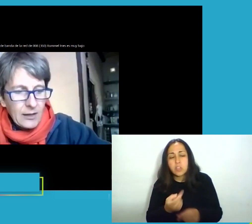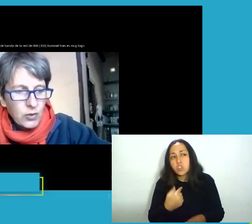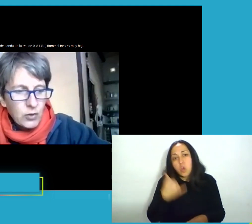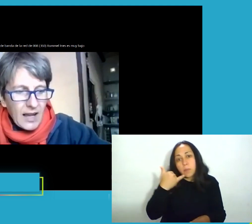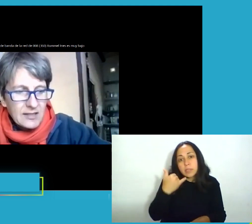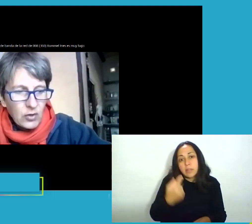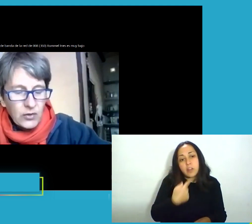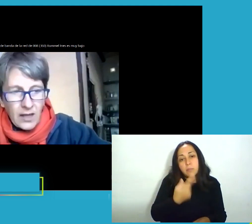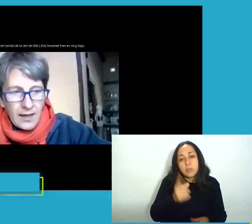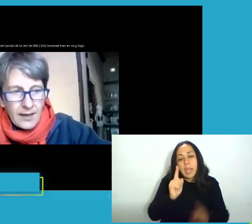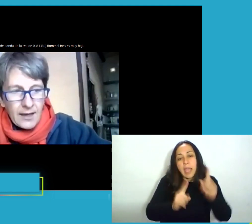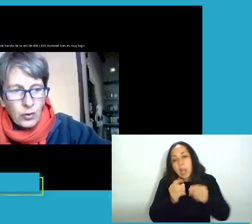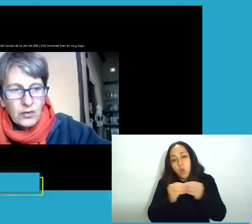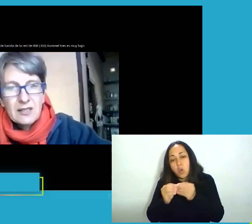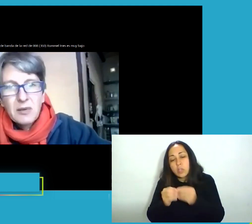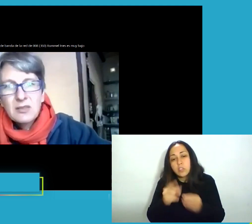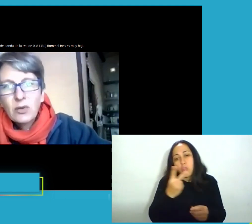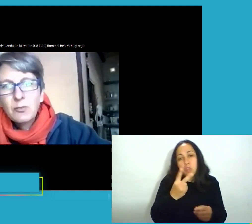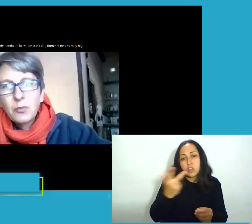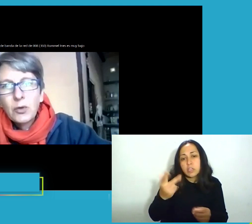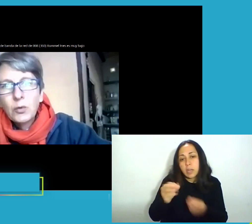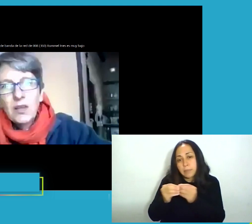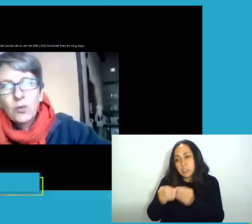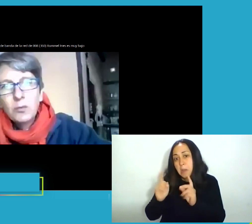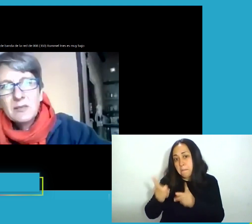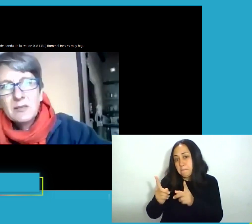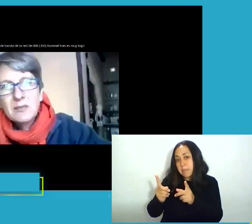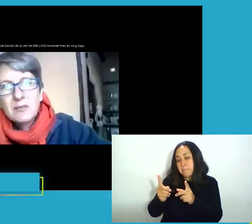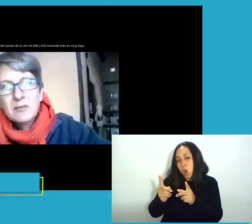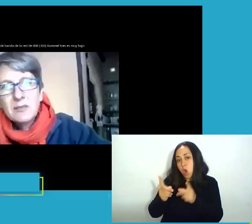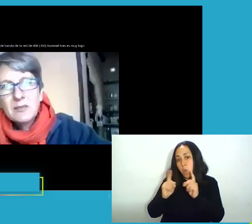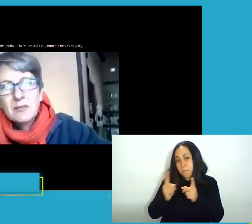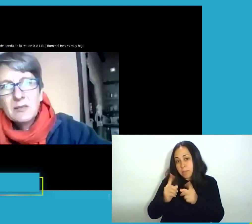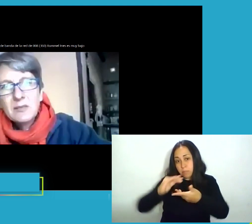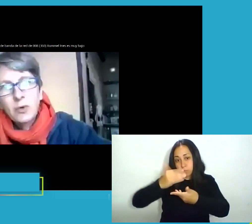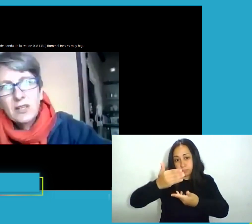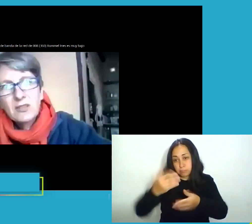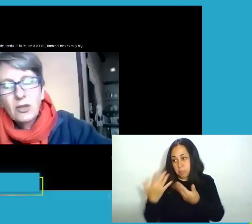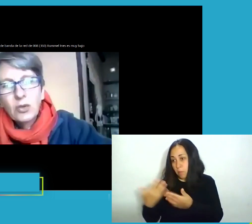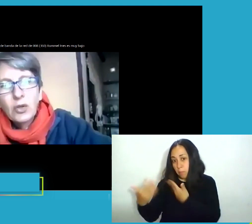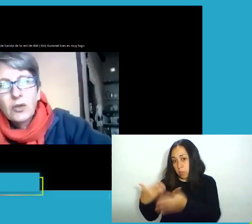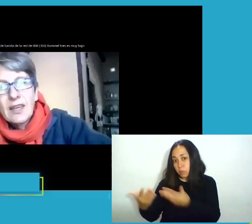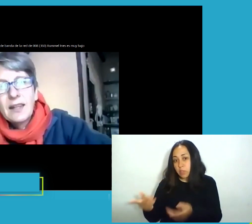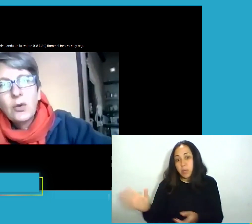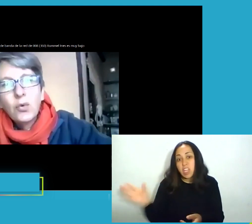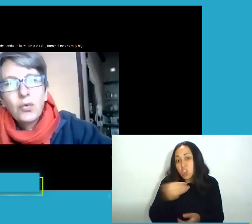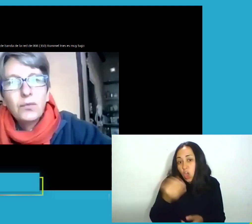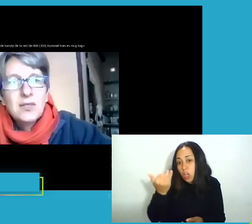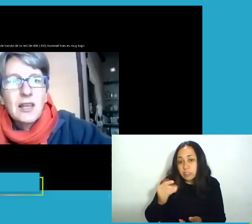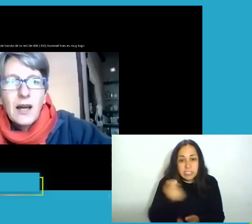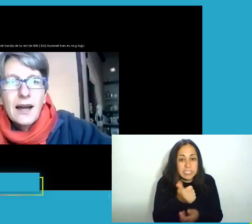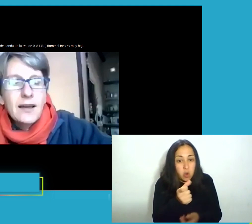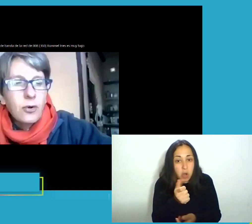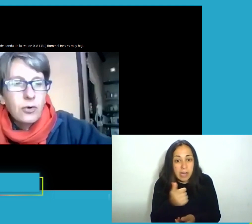en algunos casos 2, 3 personas pueden usar un mismo dispositivo, justo por eso que no todos tienen